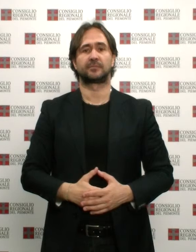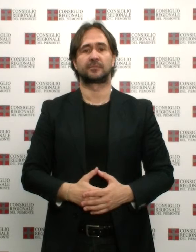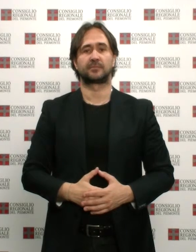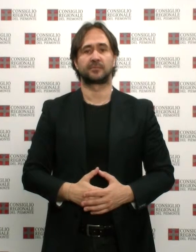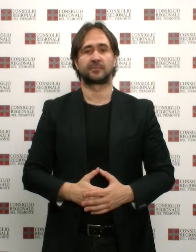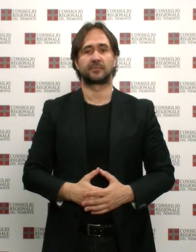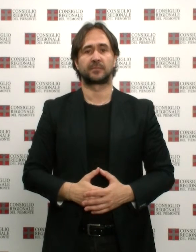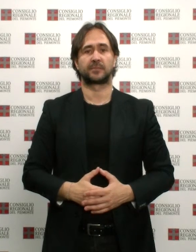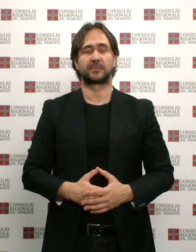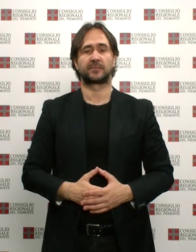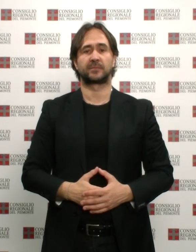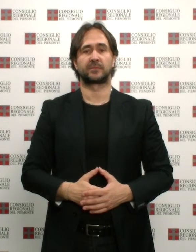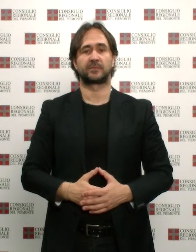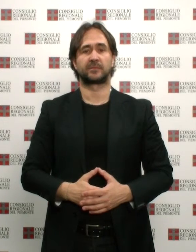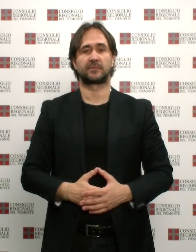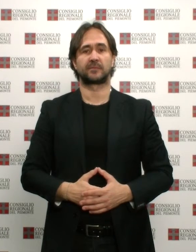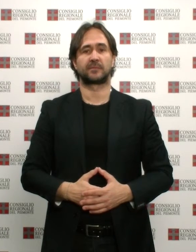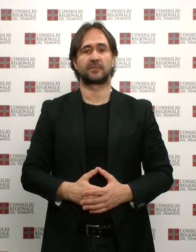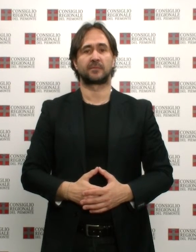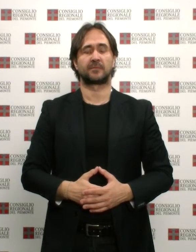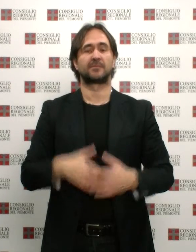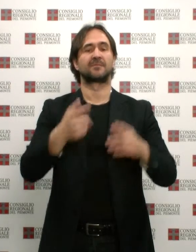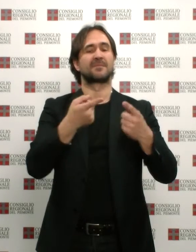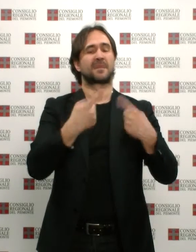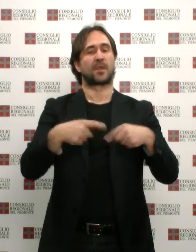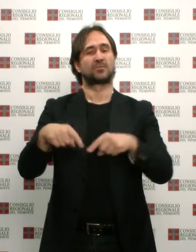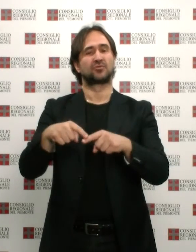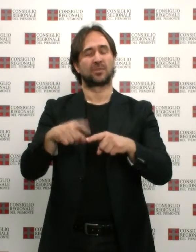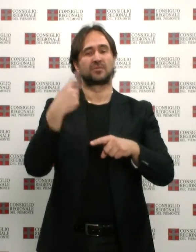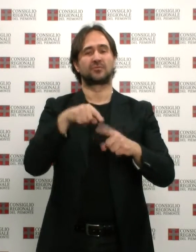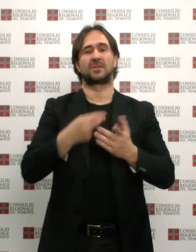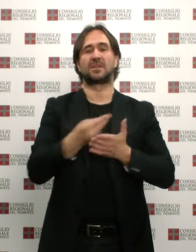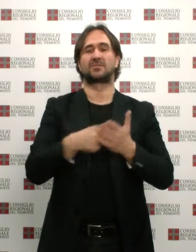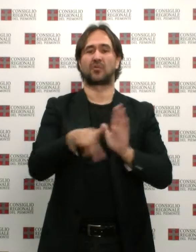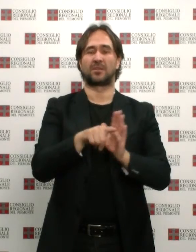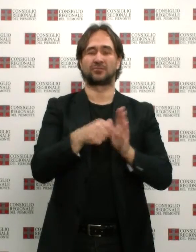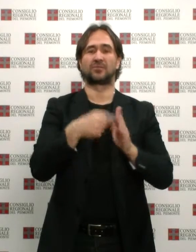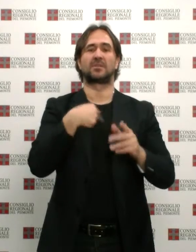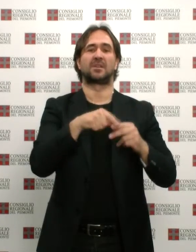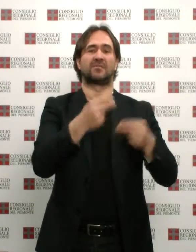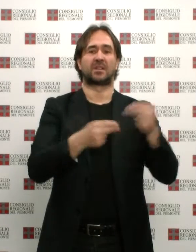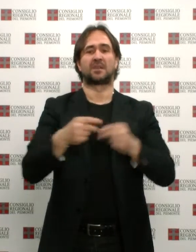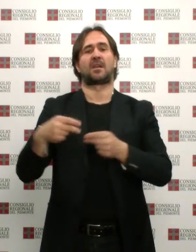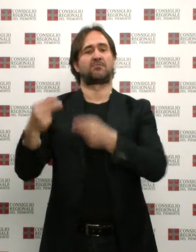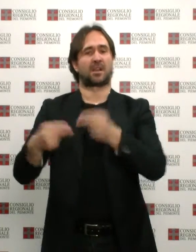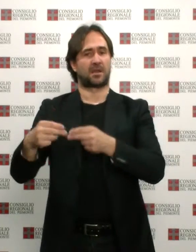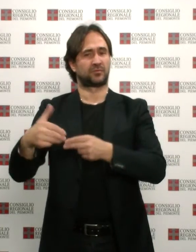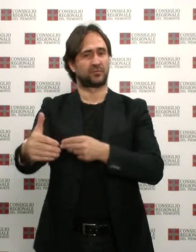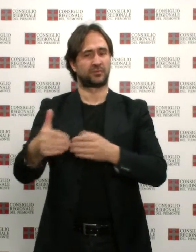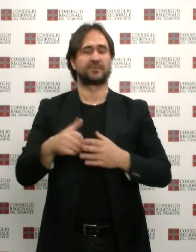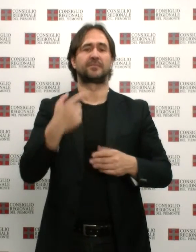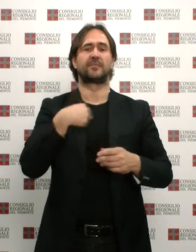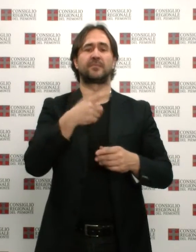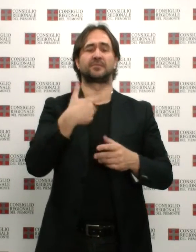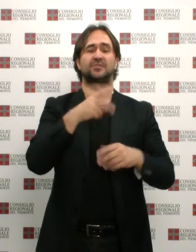piano. È proseguito nelle commissioni l'esame dei disegni di legge su finanziaria e bilancio. Tra i capitoli di spesa più rilevanti,